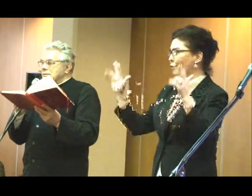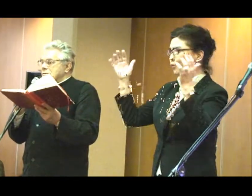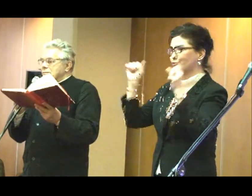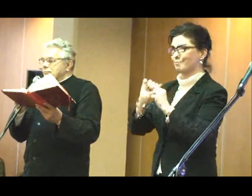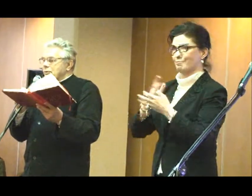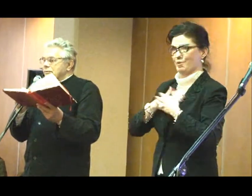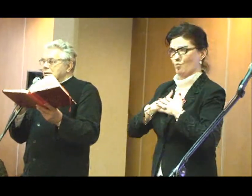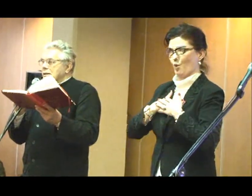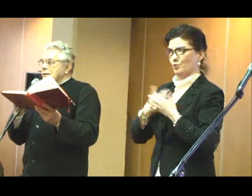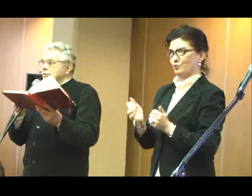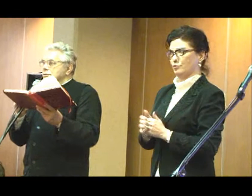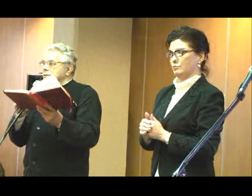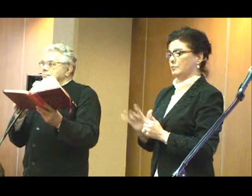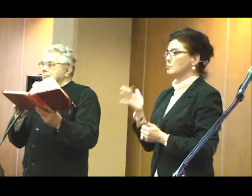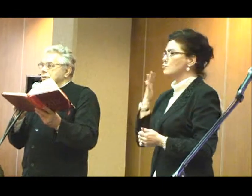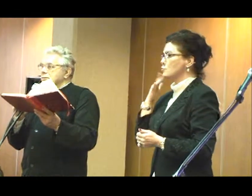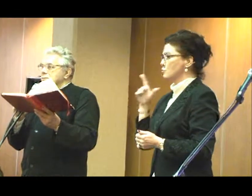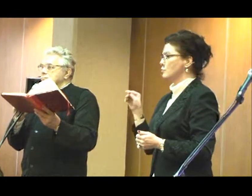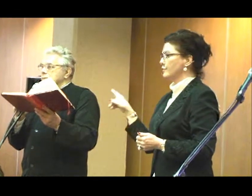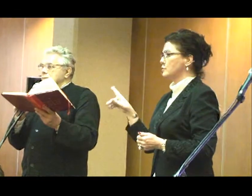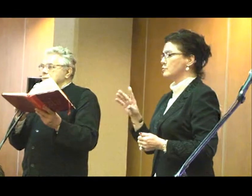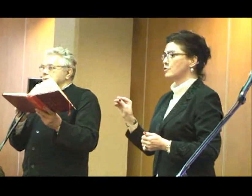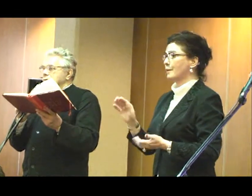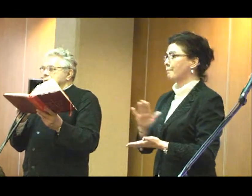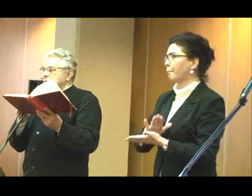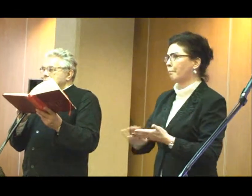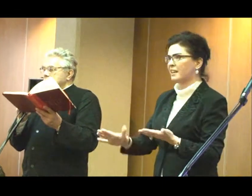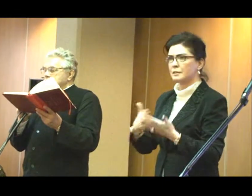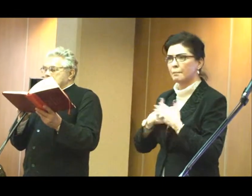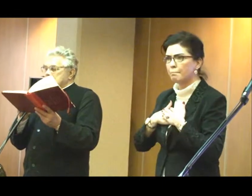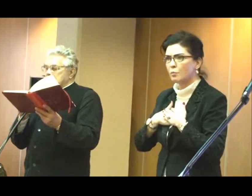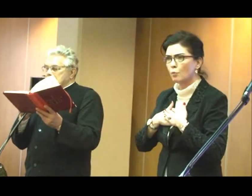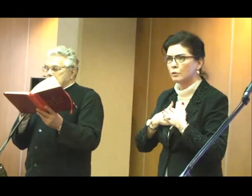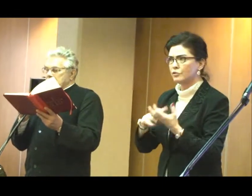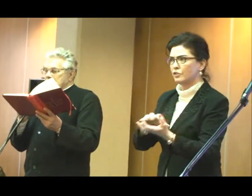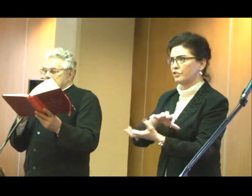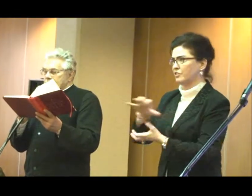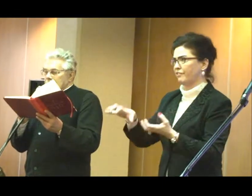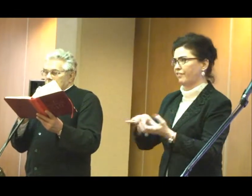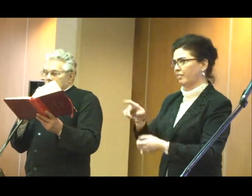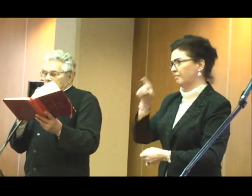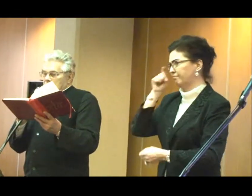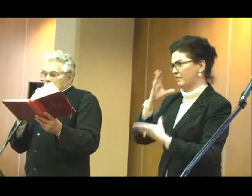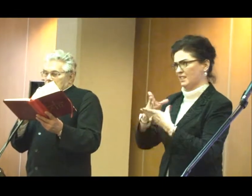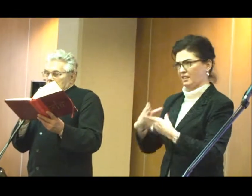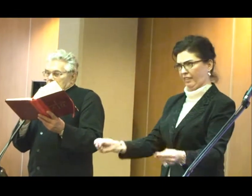miłości. Powiada, że bez miłości świat ten zginie.